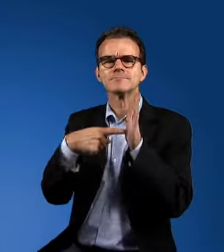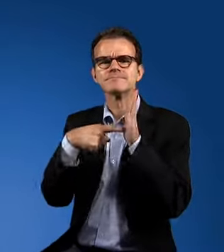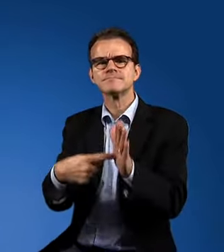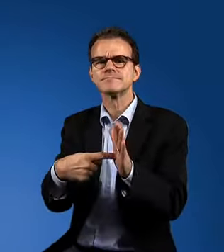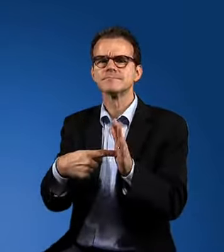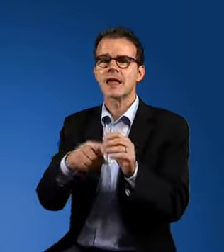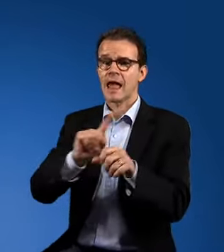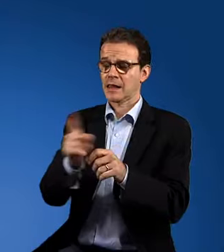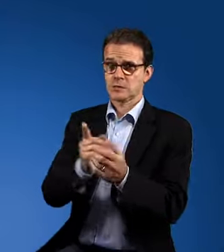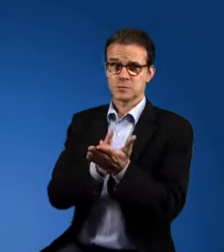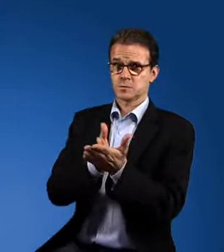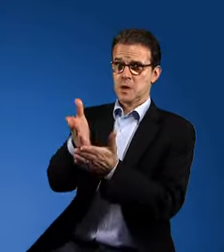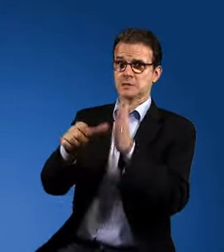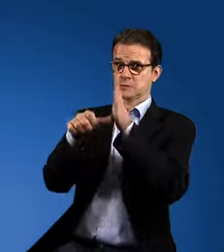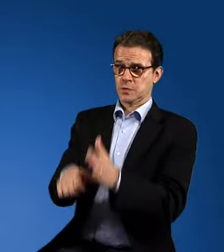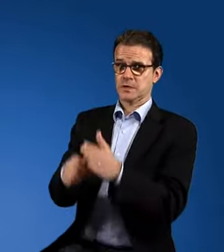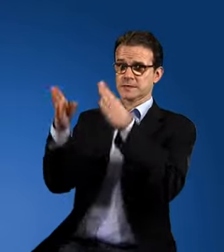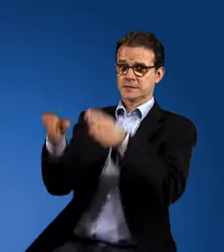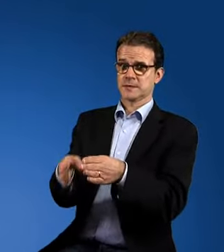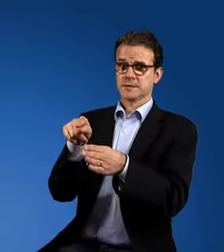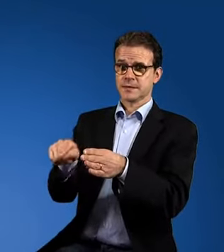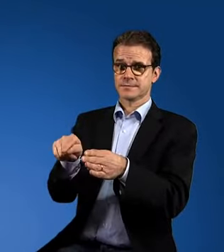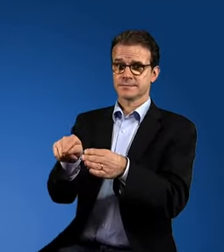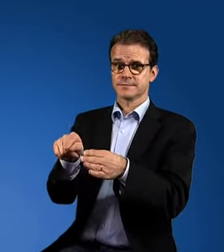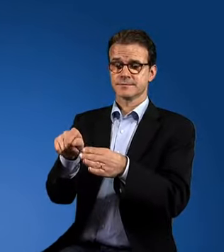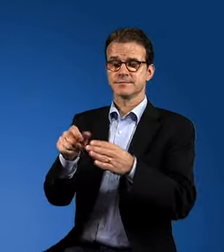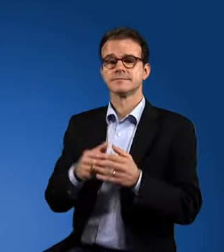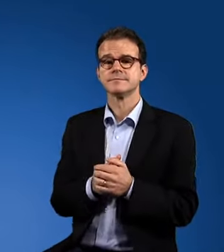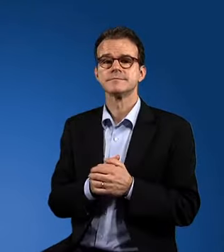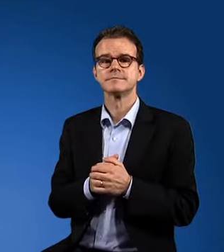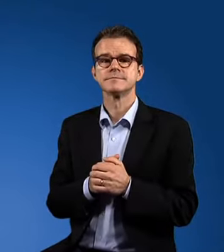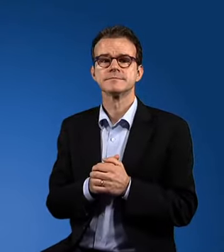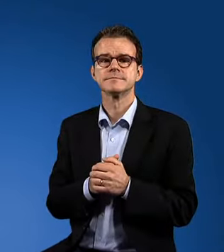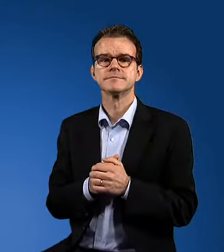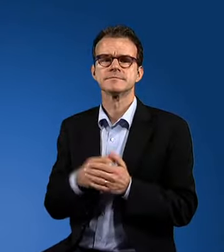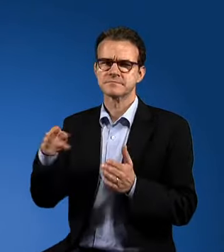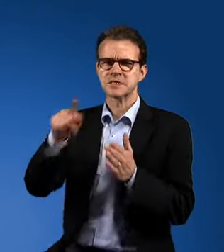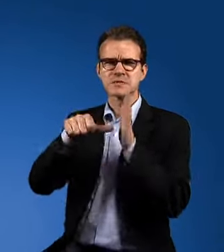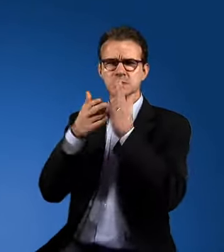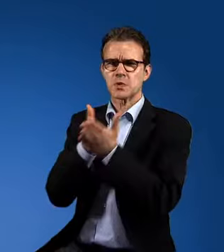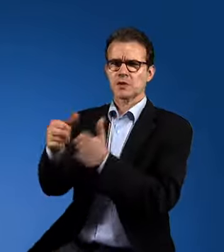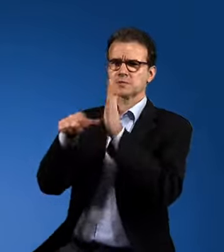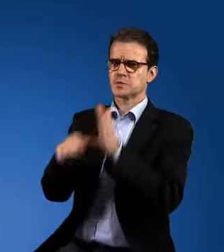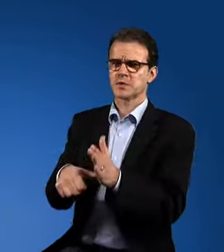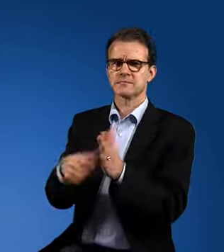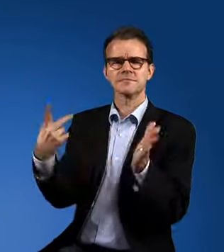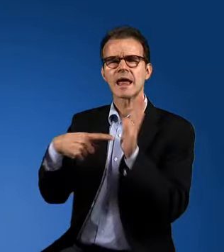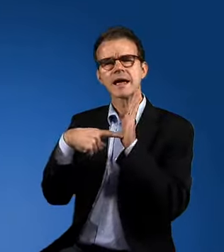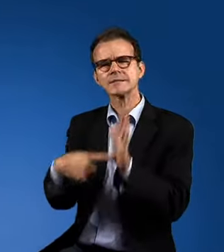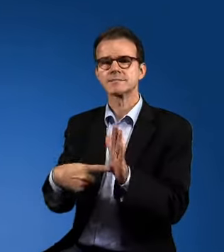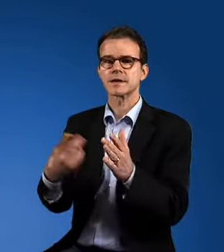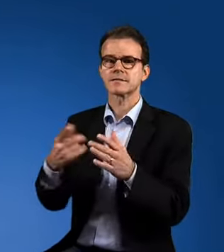syrjinnästä, voidaan eritellä esimerkiksi, puhutaan välittömästä syrjinnästä, mikä tarkoittaa sitä,